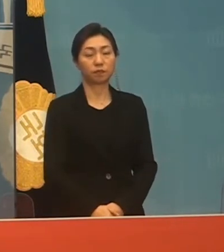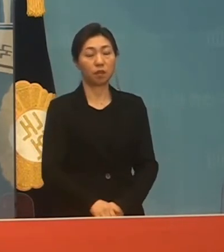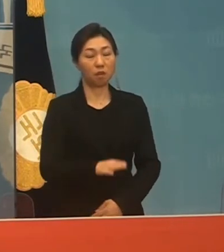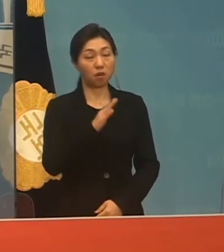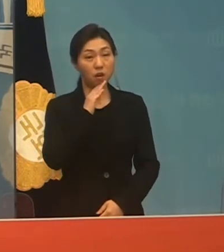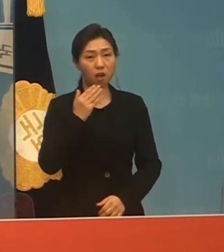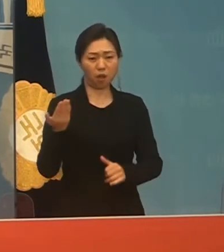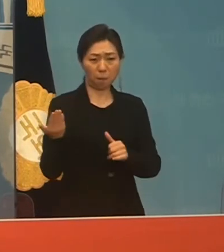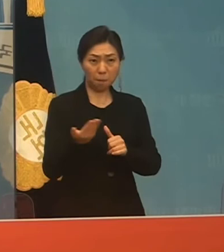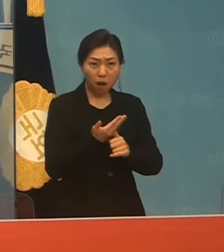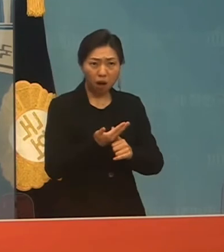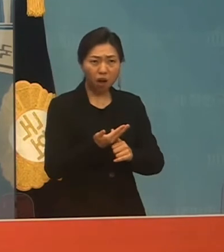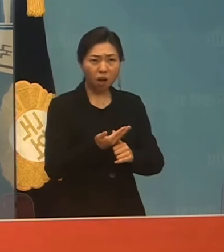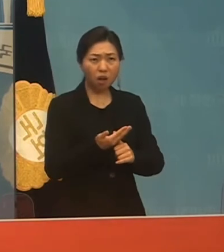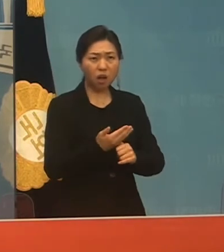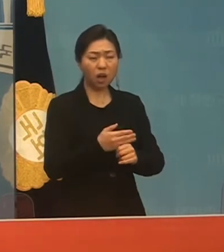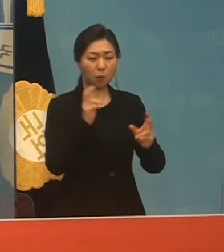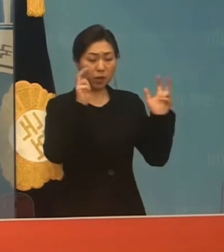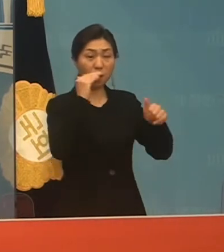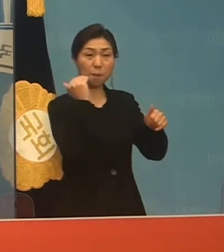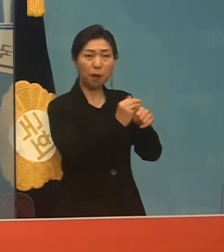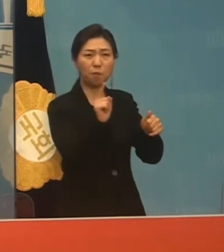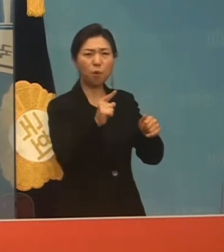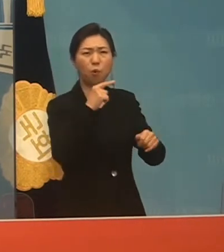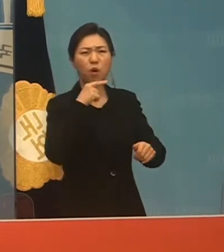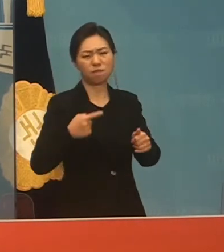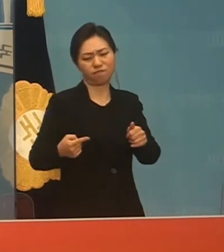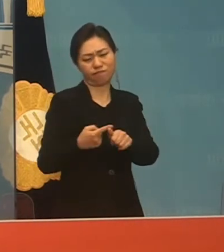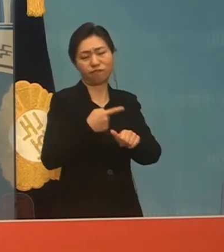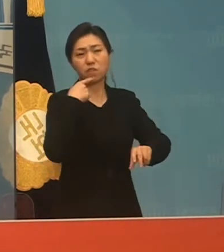저희들은 해고를 사진이라고 합니다. 2009년도에